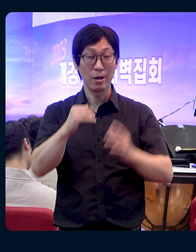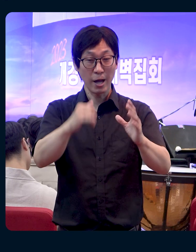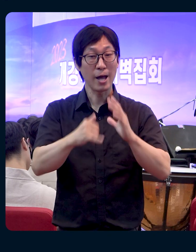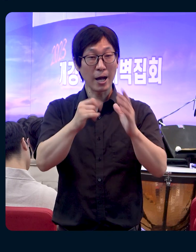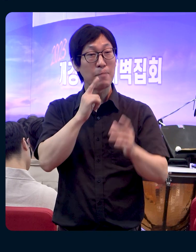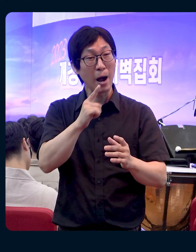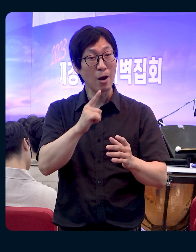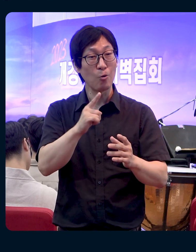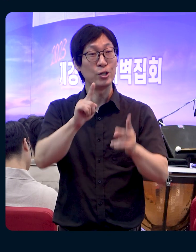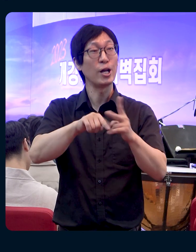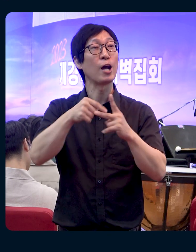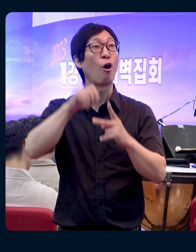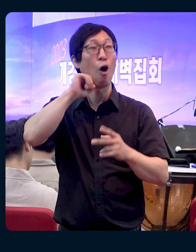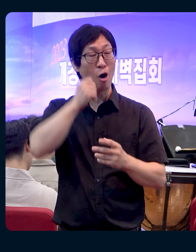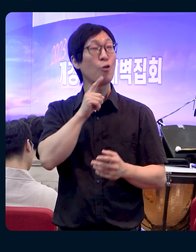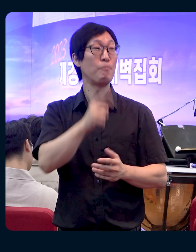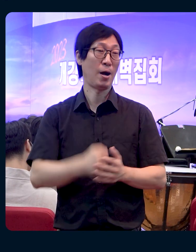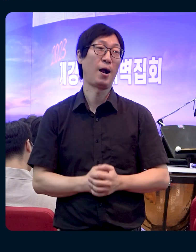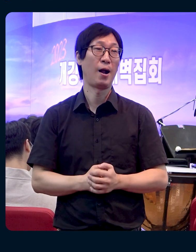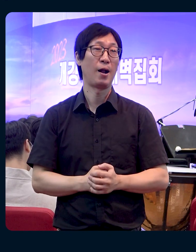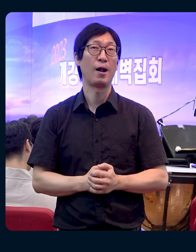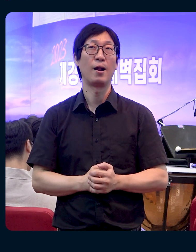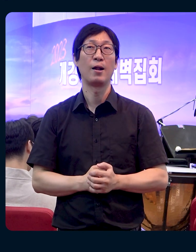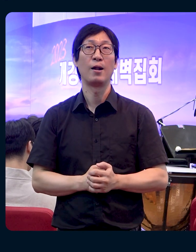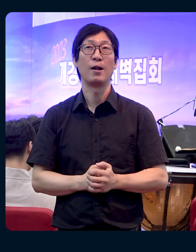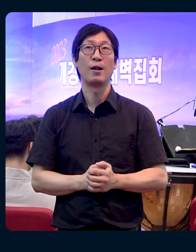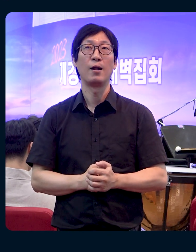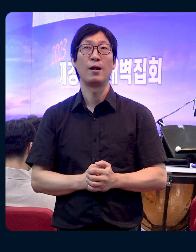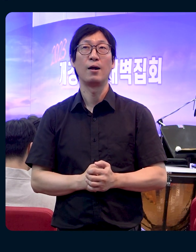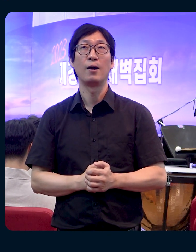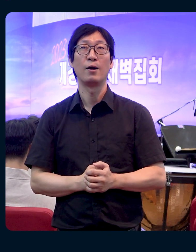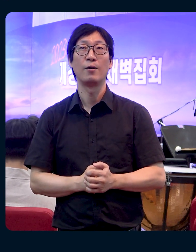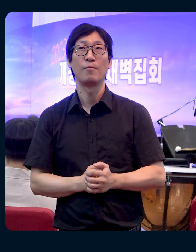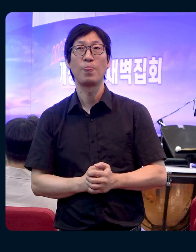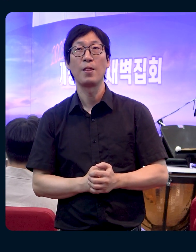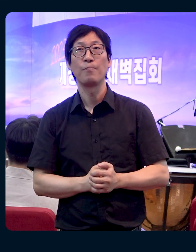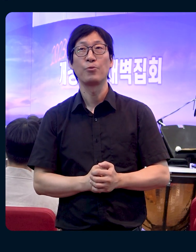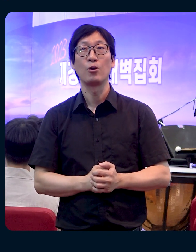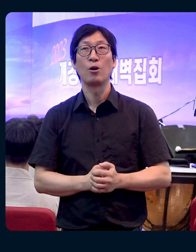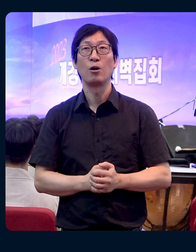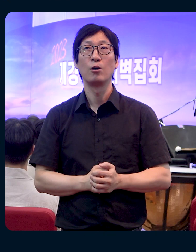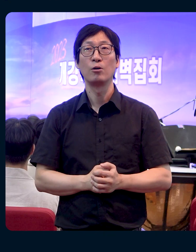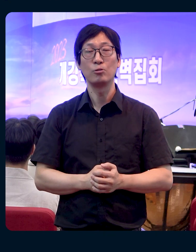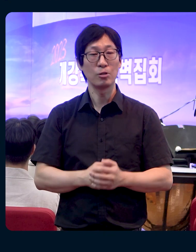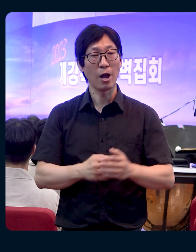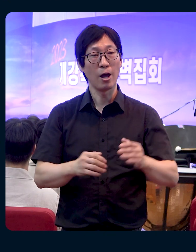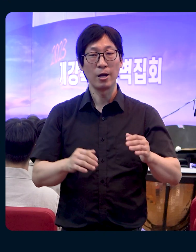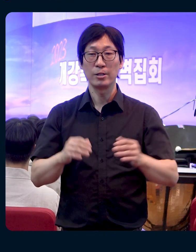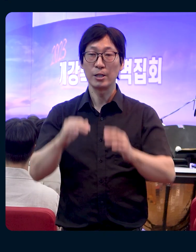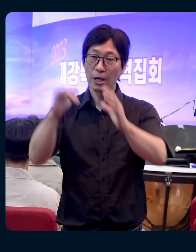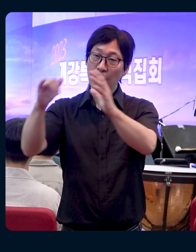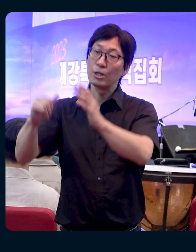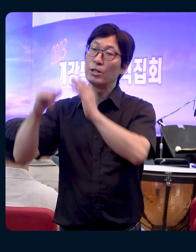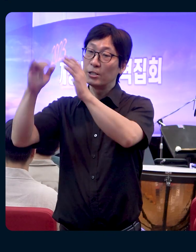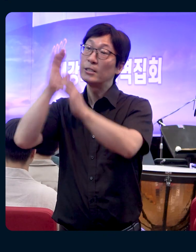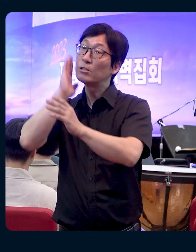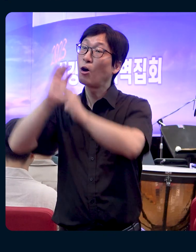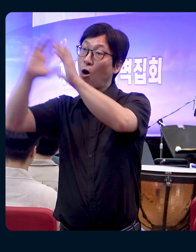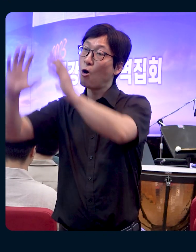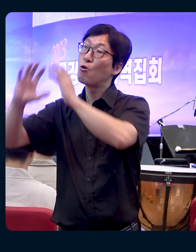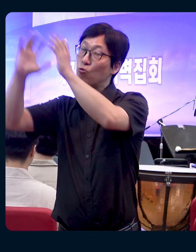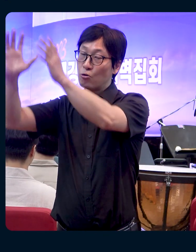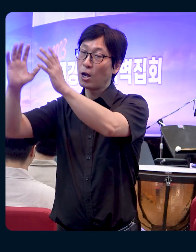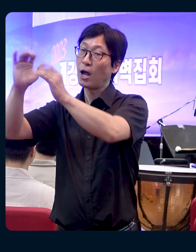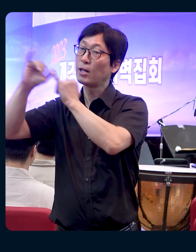없는 영역이 천국이니까. 그야말로 어떤 그 디멘션이 달라요. 이 차원이 다르기 때문에 여기에 언어 갖고는